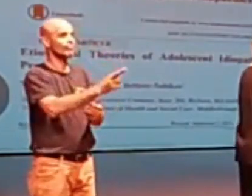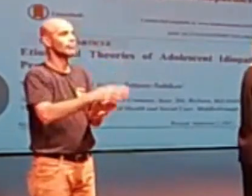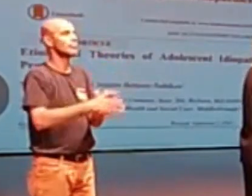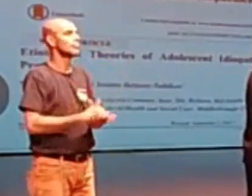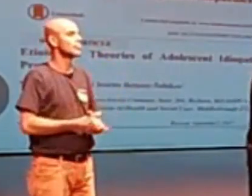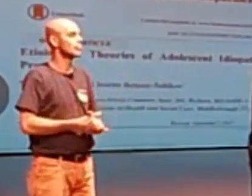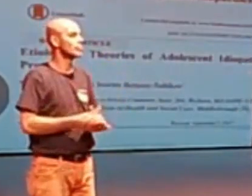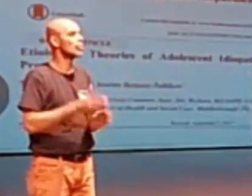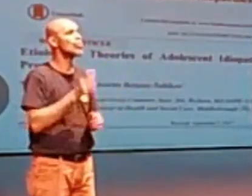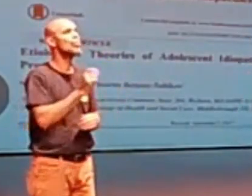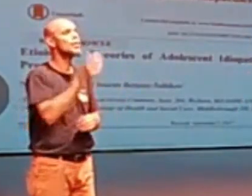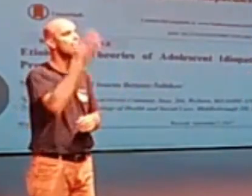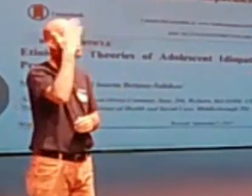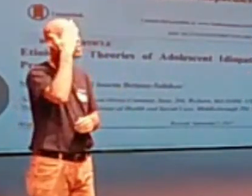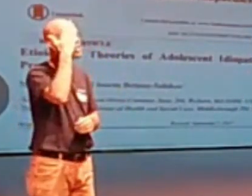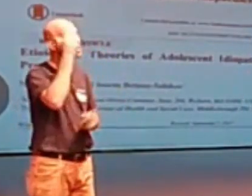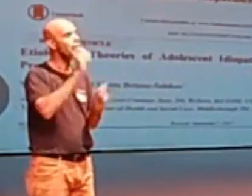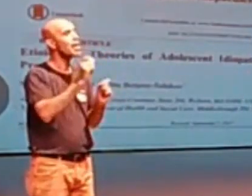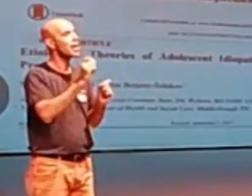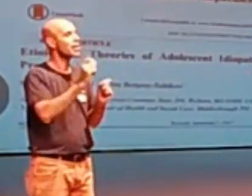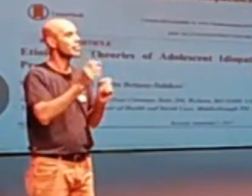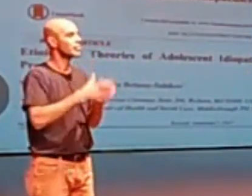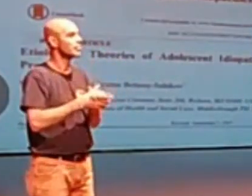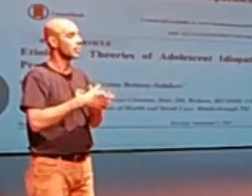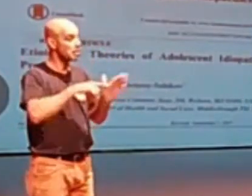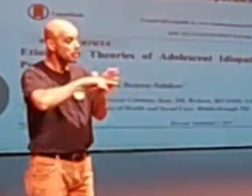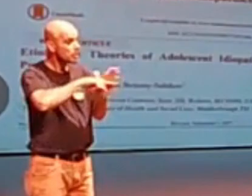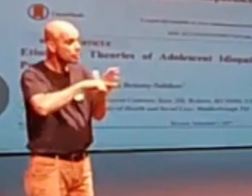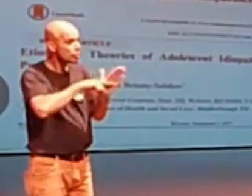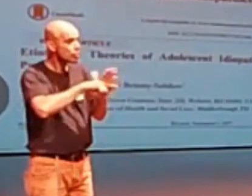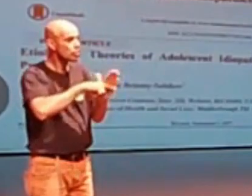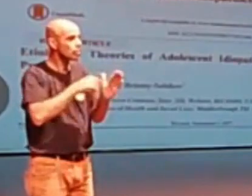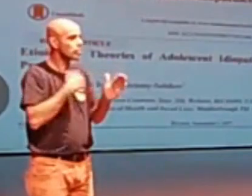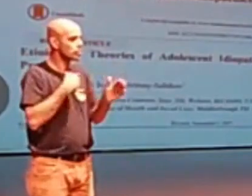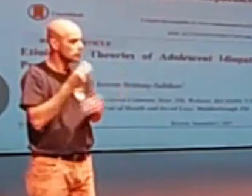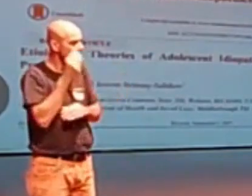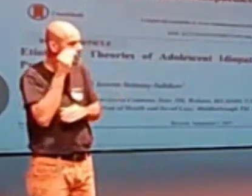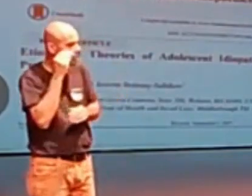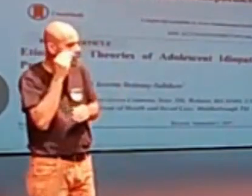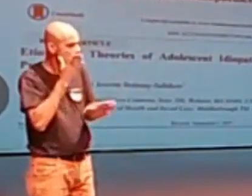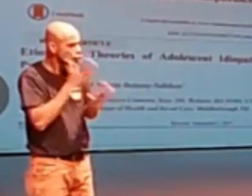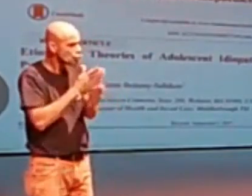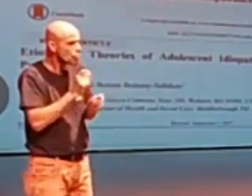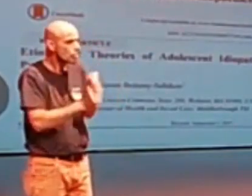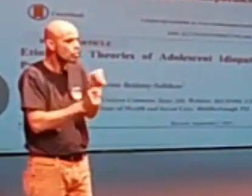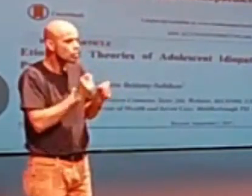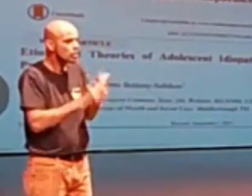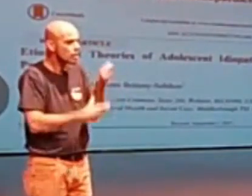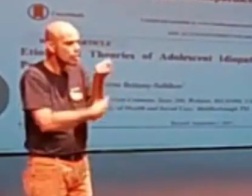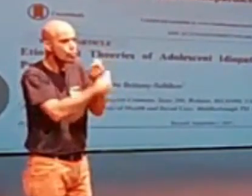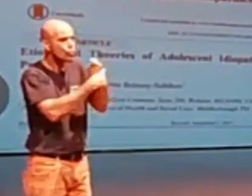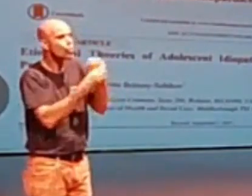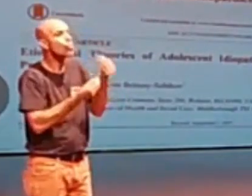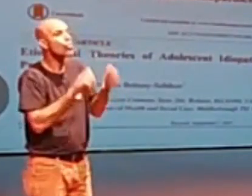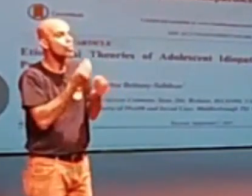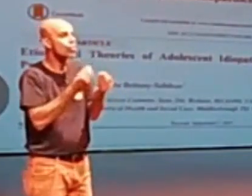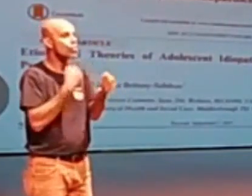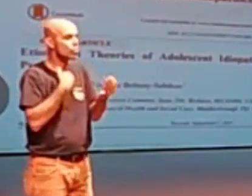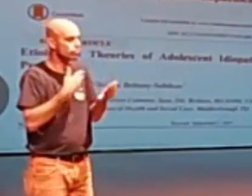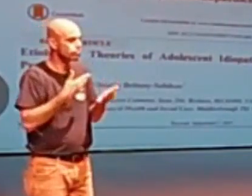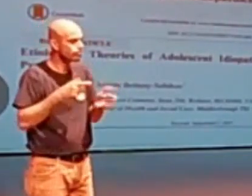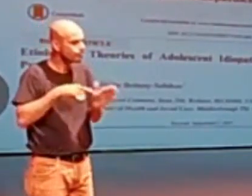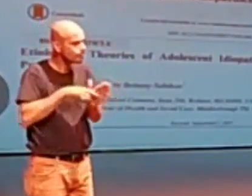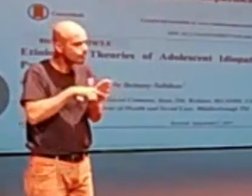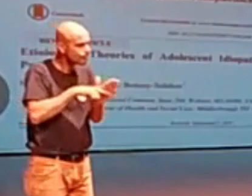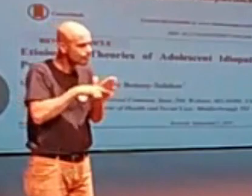O que se sabe é o seguinte: pesquisadores, na tentativa de descobrir a causa, conseguiram chegar